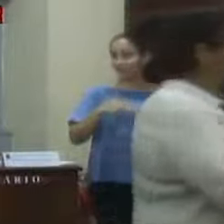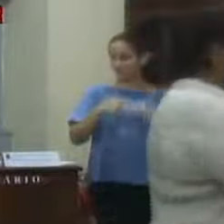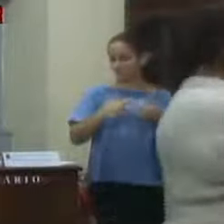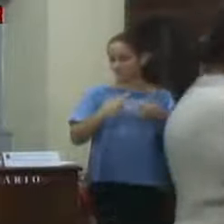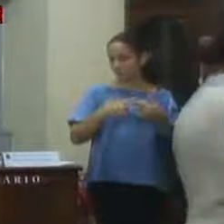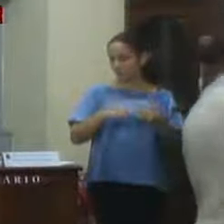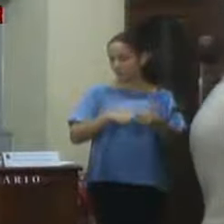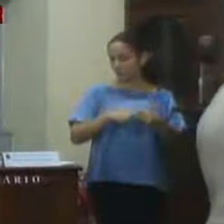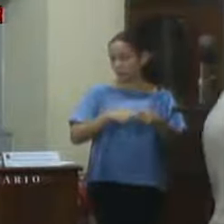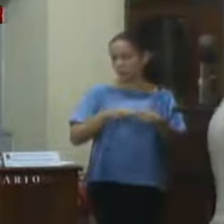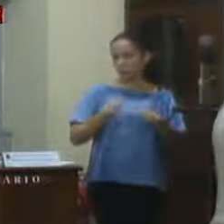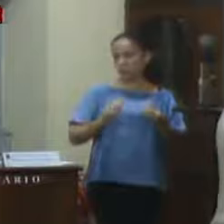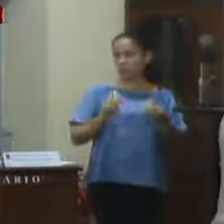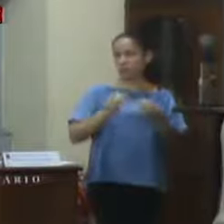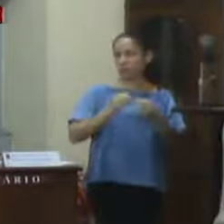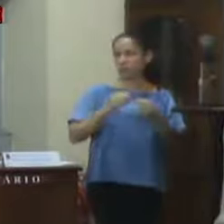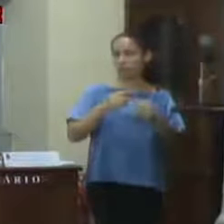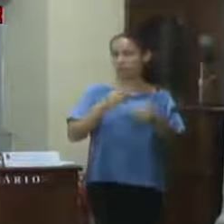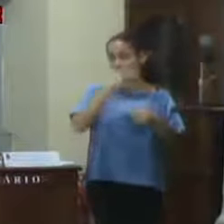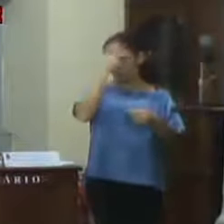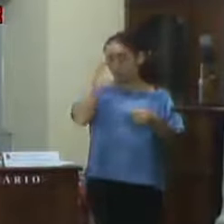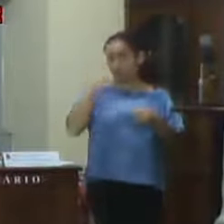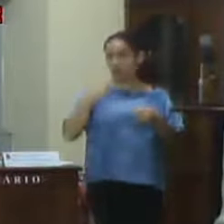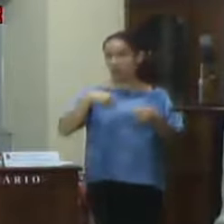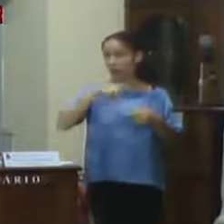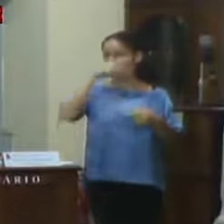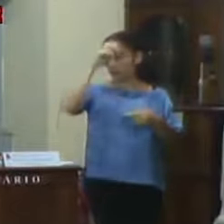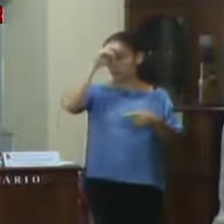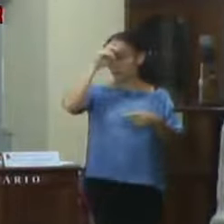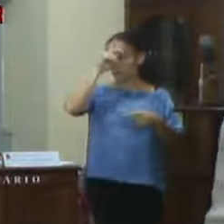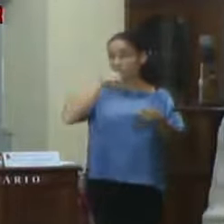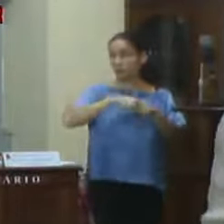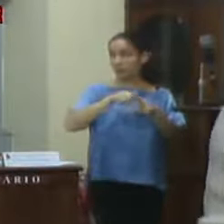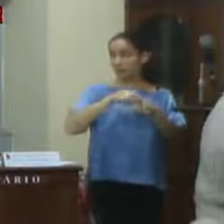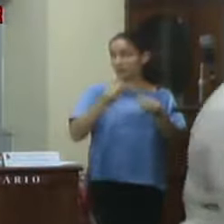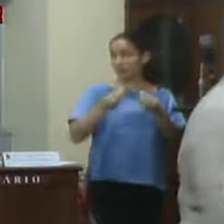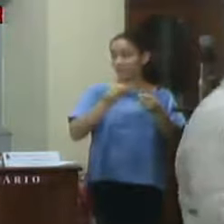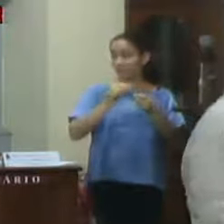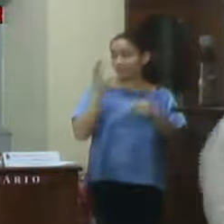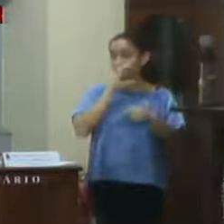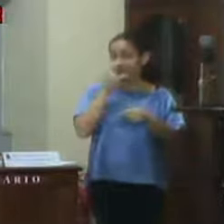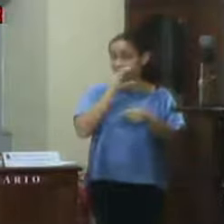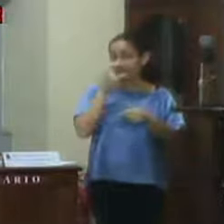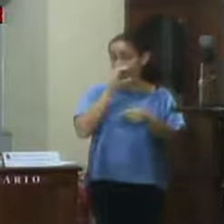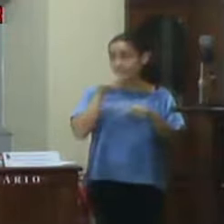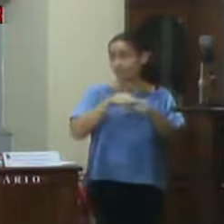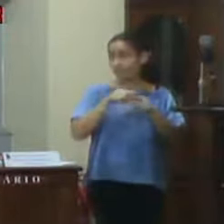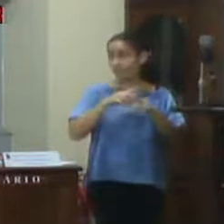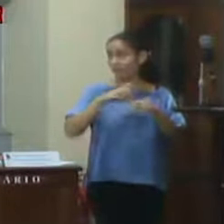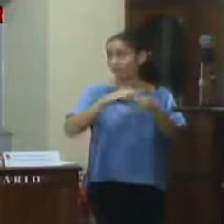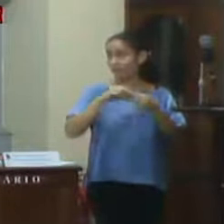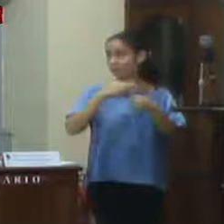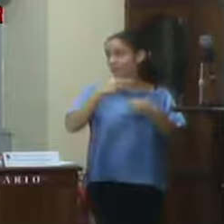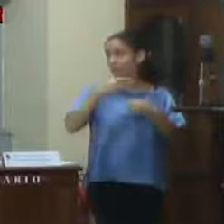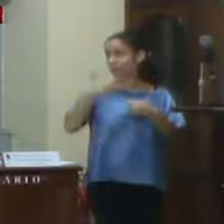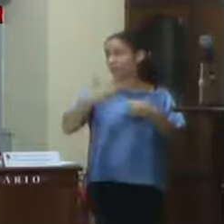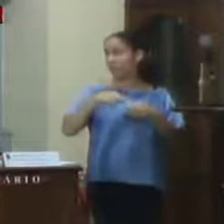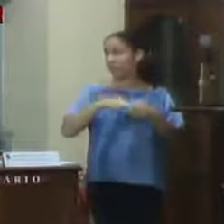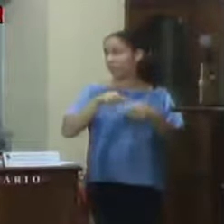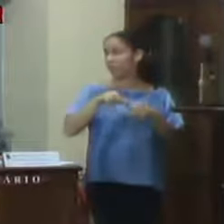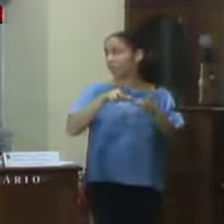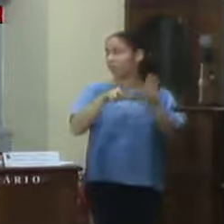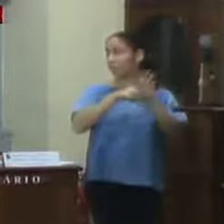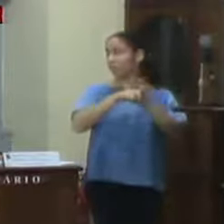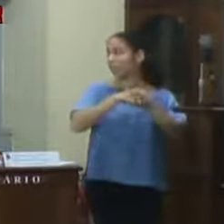a imperiosa necessidade de atender a atividade em questão, o que fazemos com pedido de urgência na forma do artigo 51 da Lei Orgânica